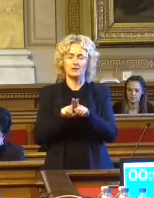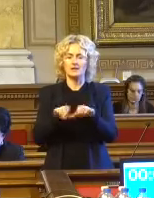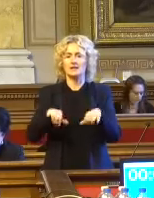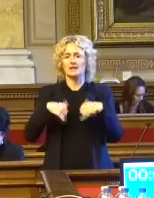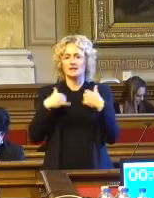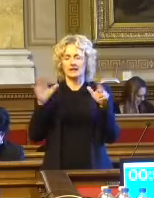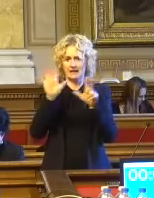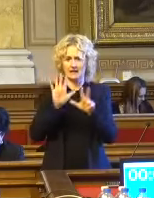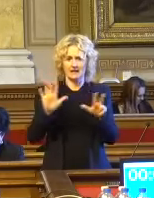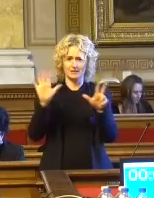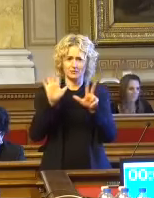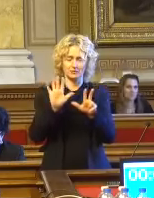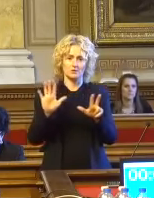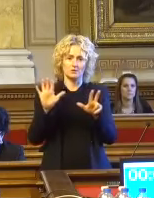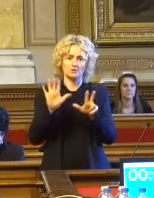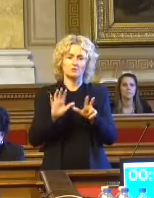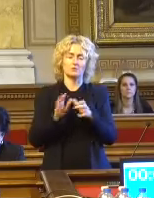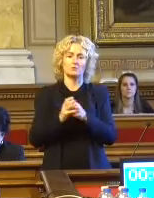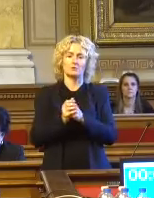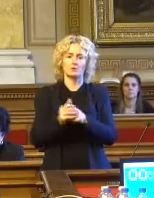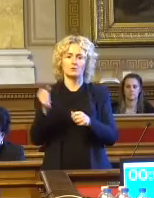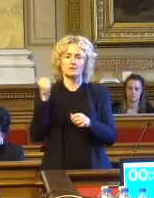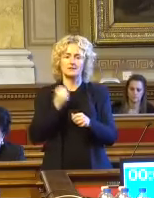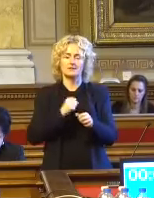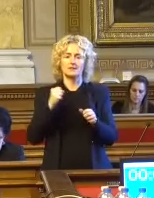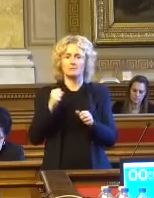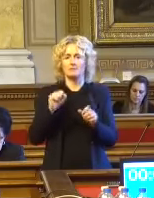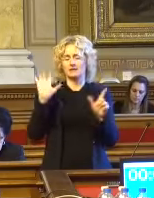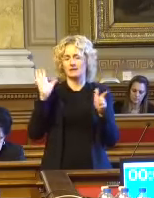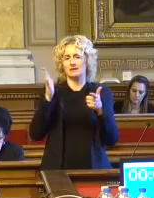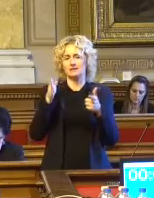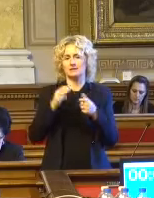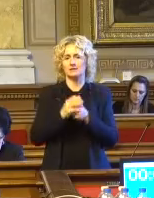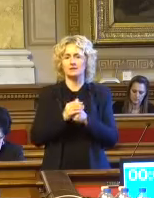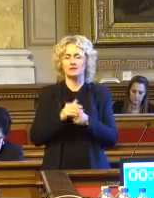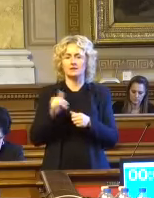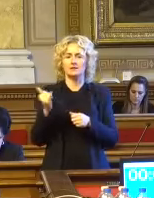aki elfogadja, kérem emelje fel a kezét.